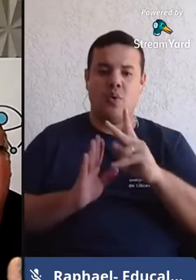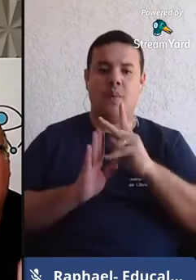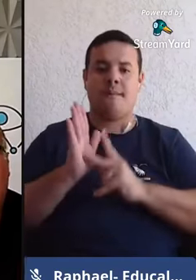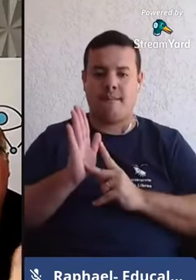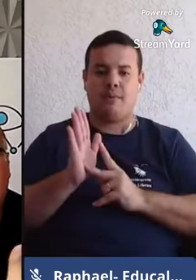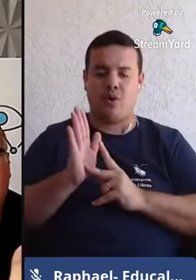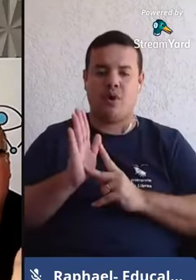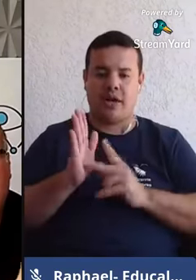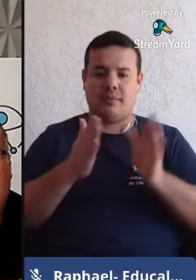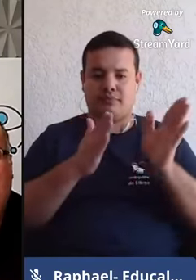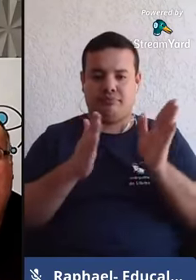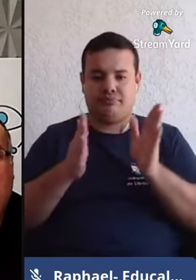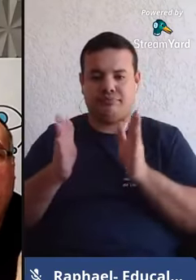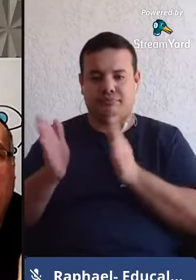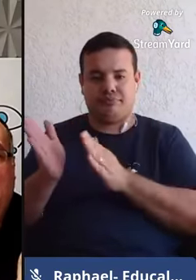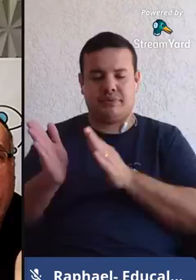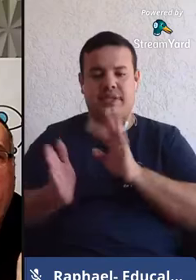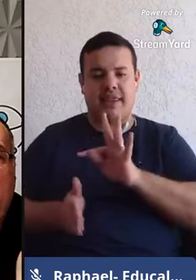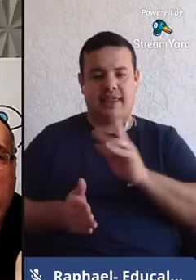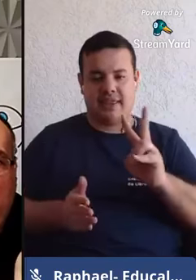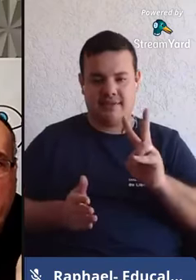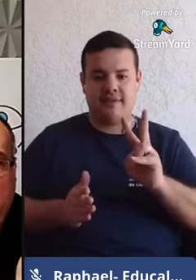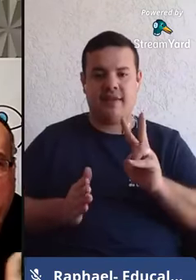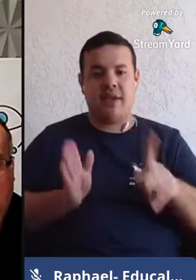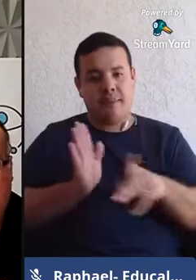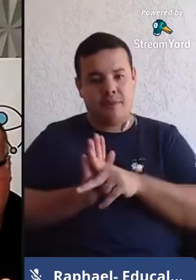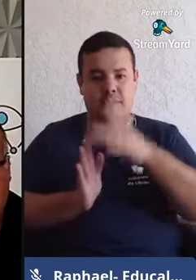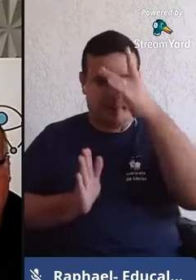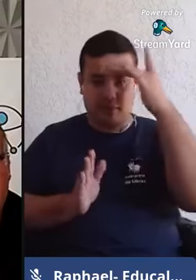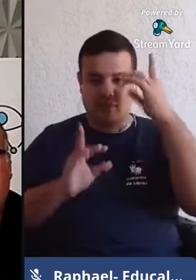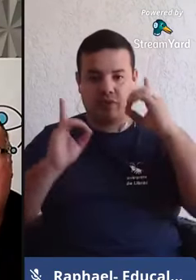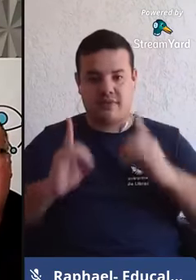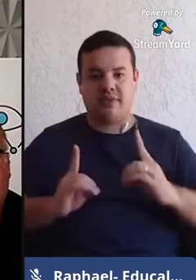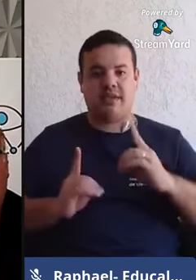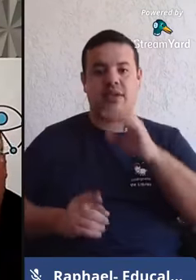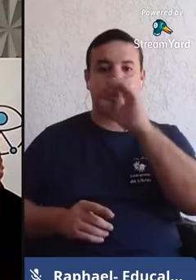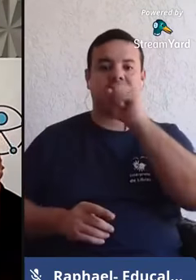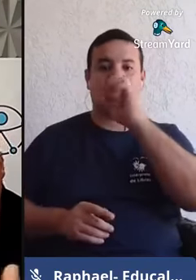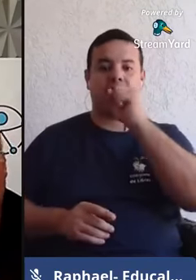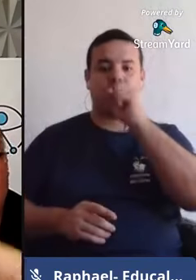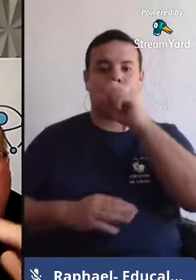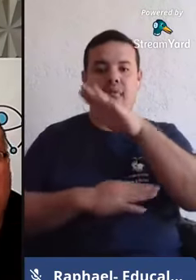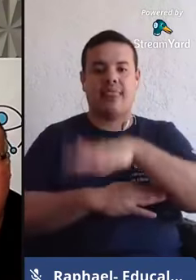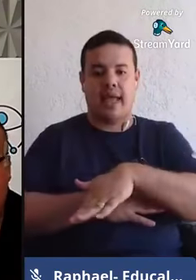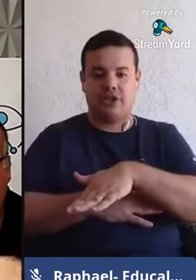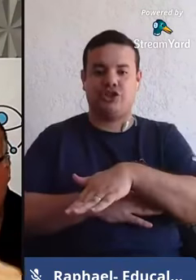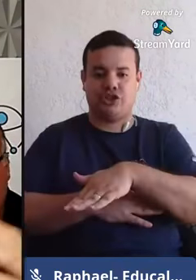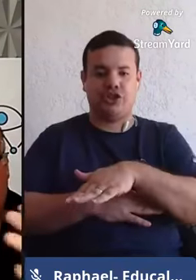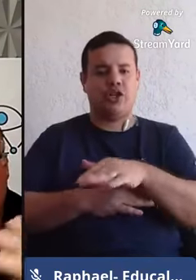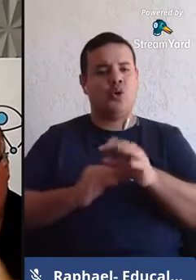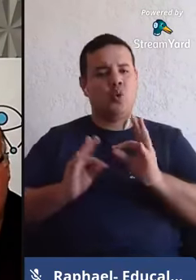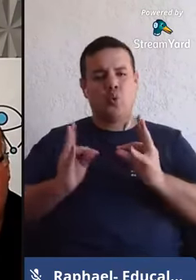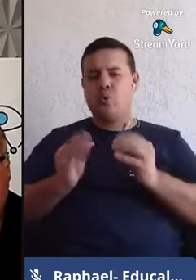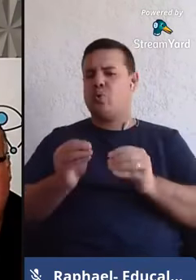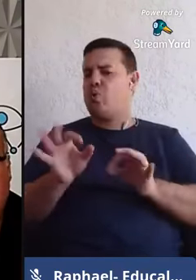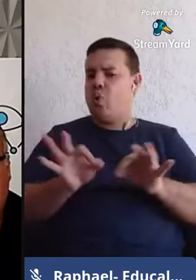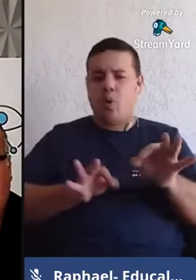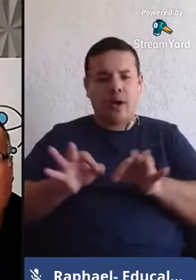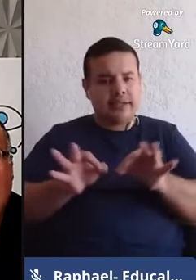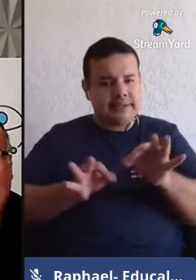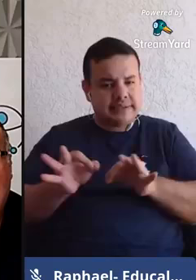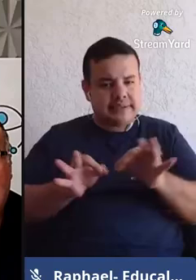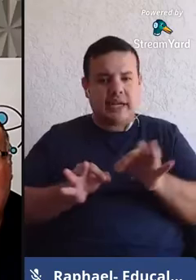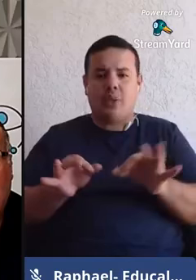Reação. Ia ser um programa que passaria aos sábados na Rede TV, sábado à tarde, estava tudo organizado, tudo montado para que isso